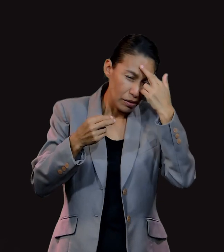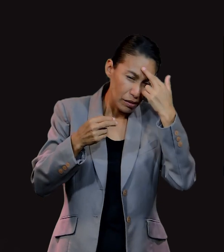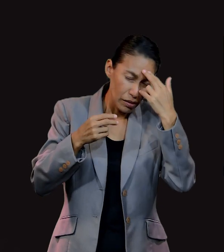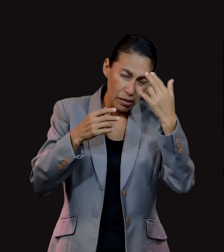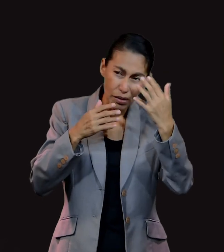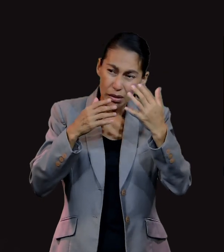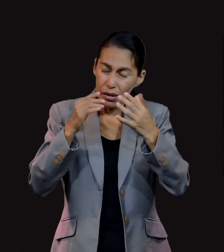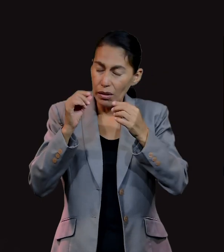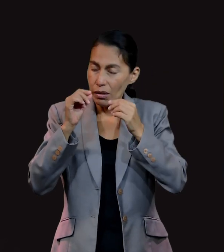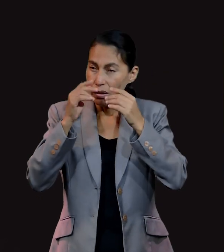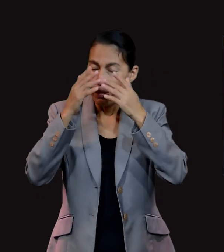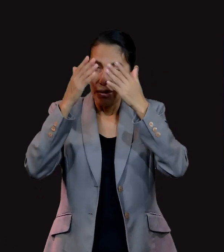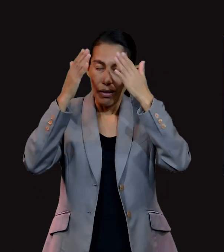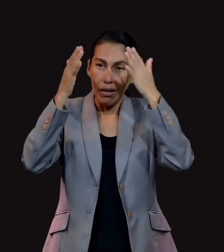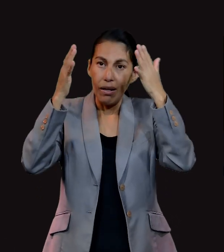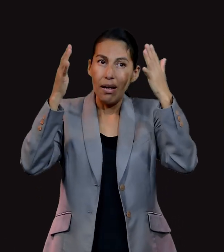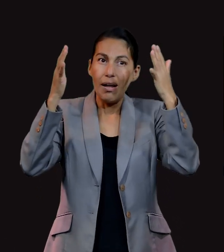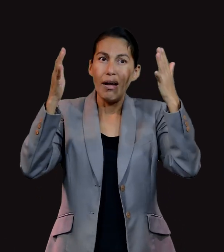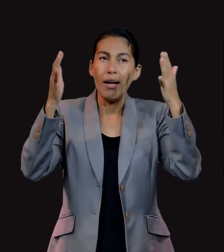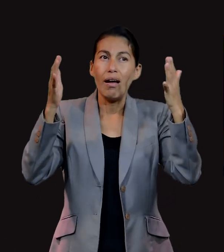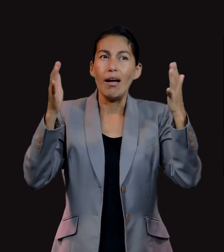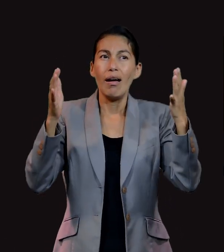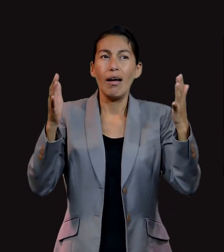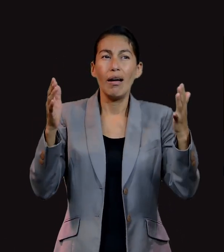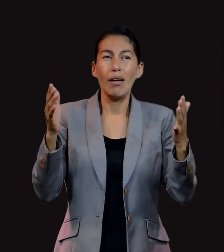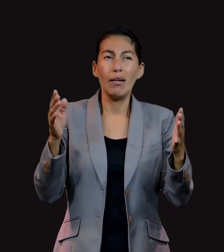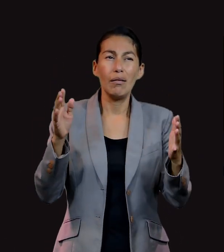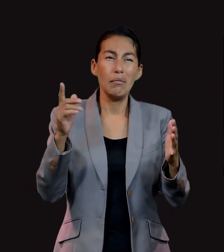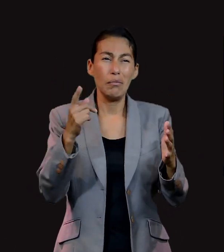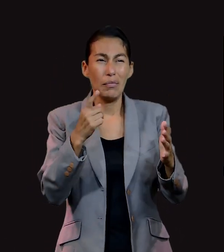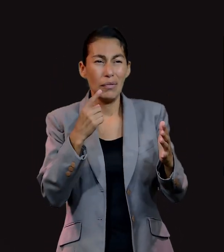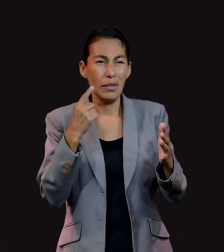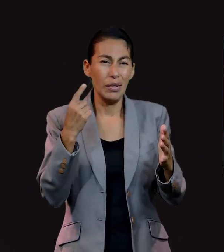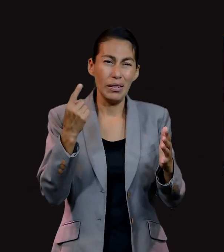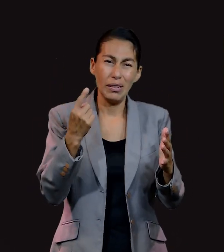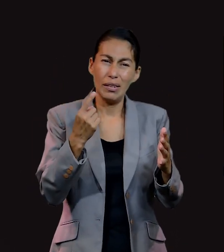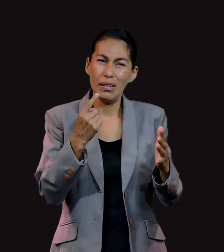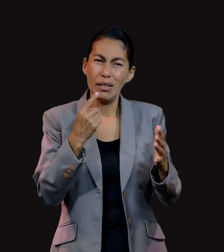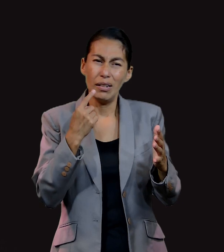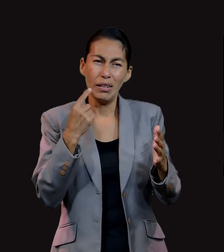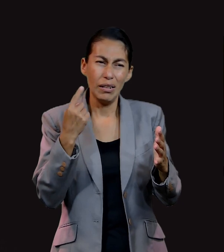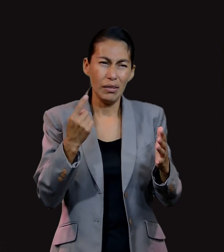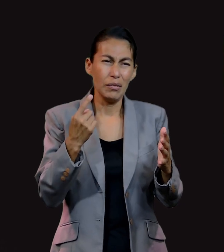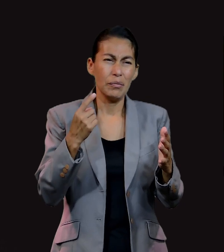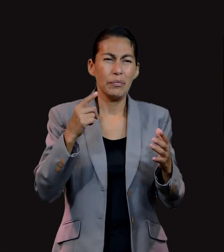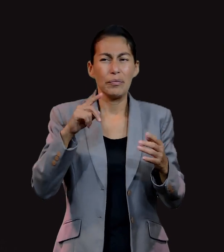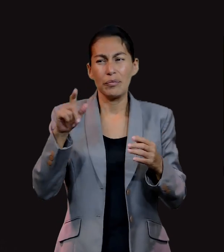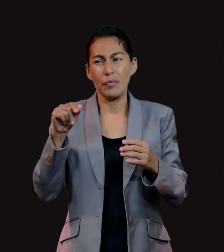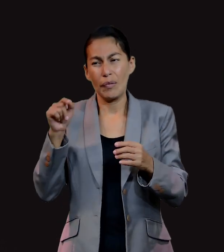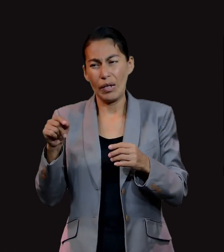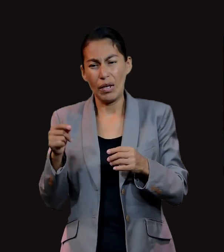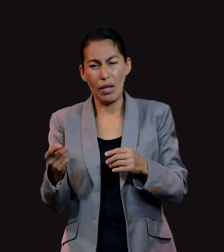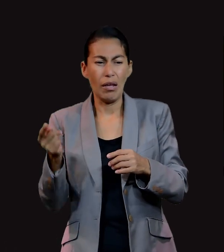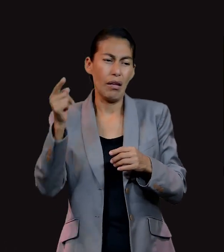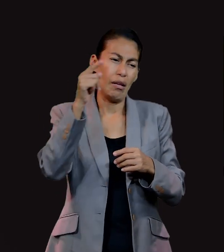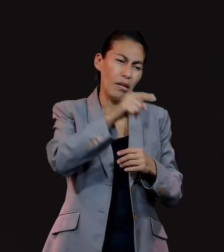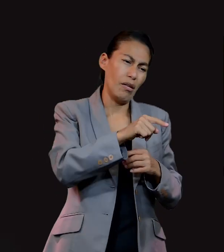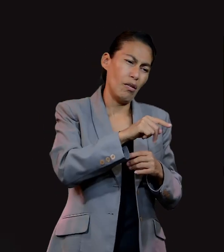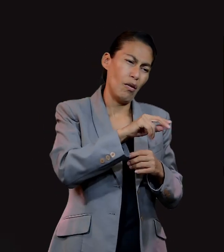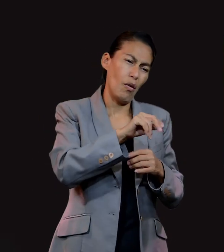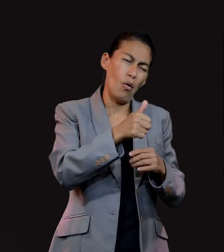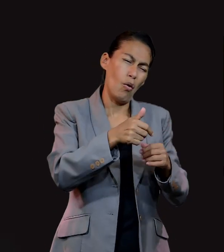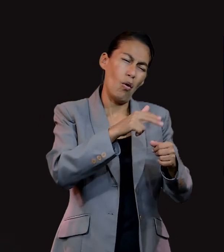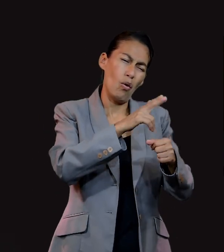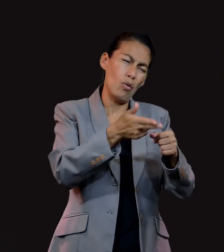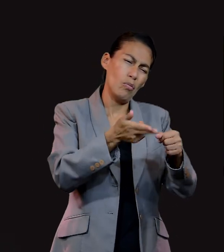empecé a ubicarme para honra y gloria de Dios pero esto no terminó ahí me había quedado como mareado me llevaron